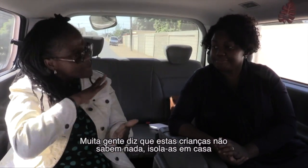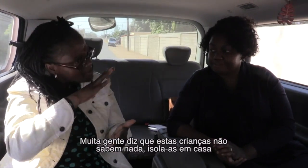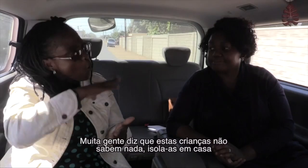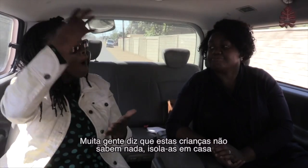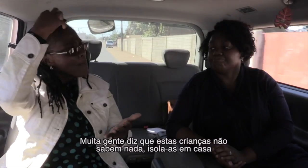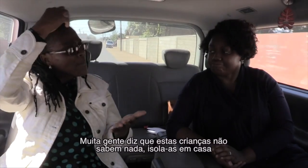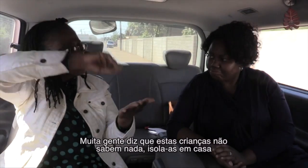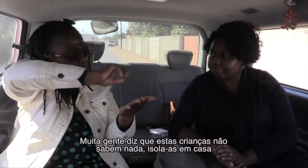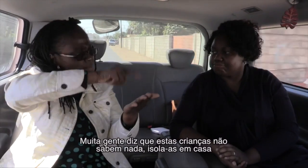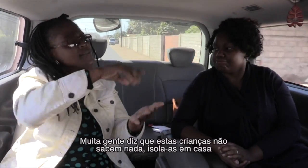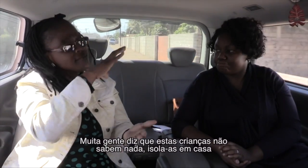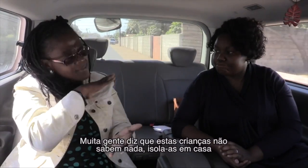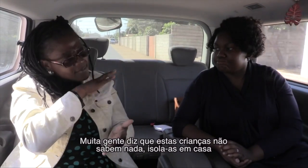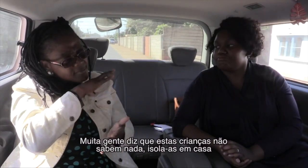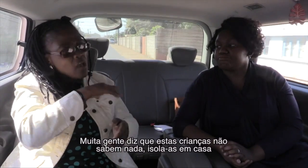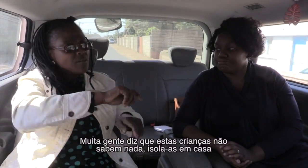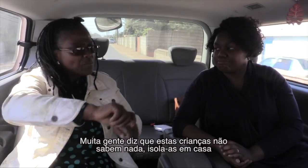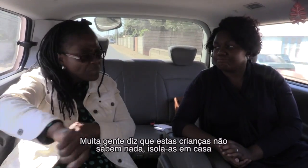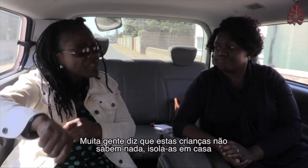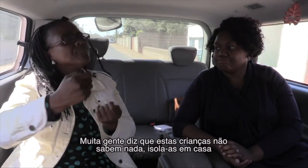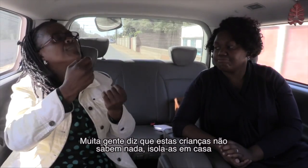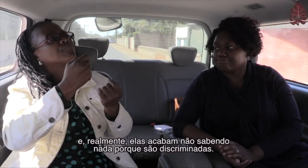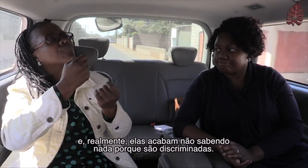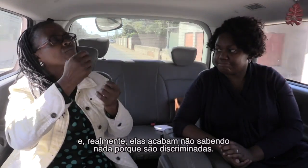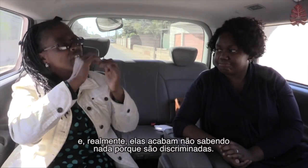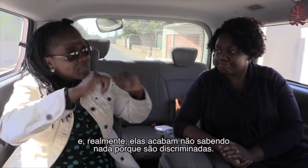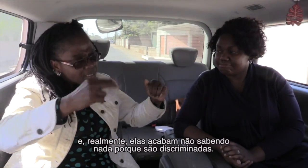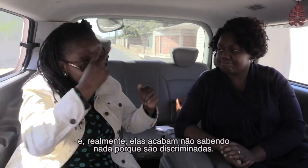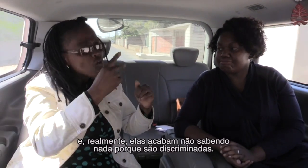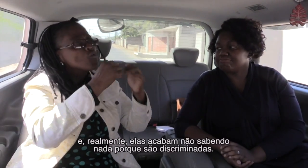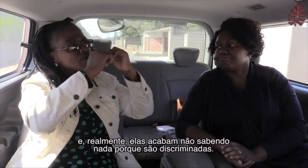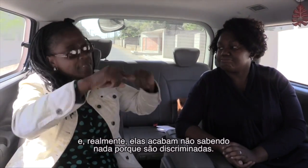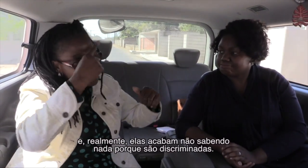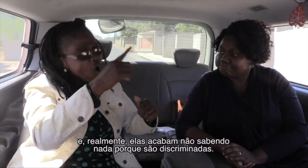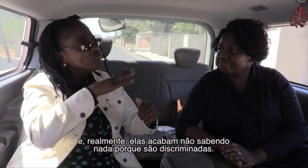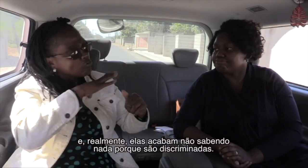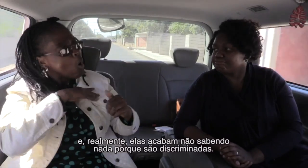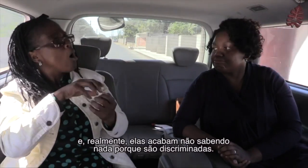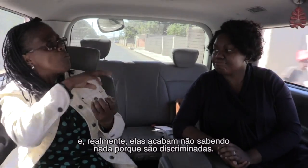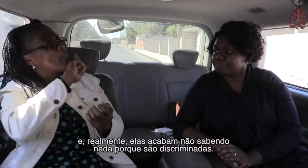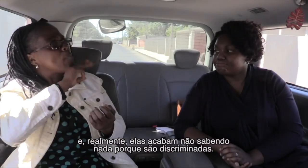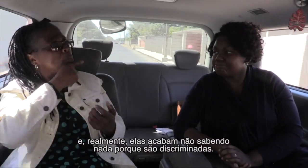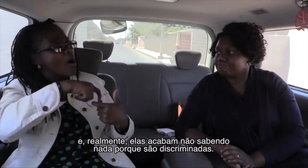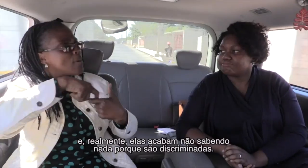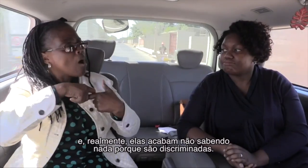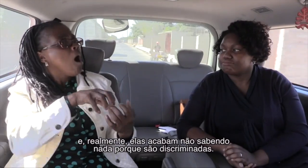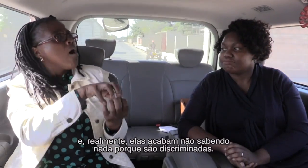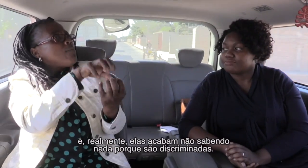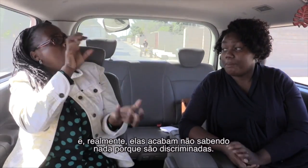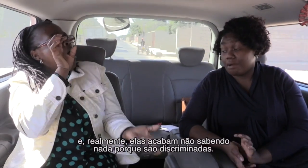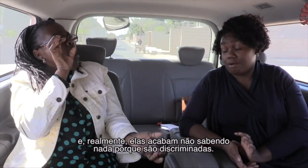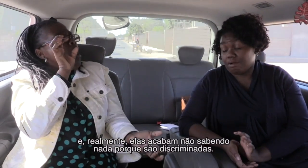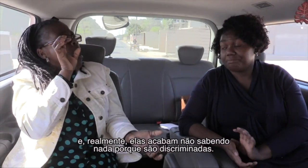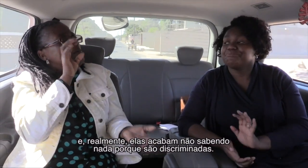nada e exola-nas em suas casas e realmente elas acabam não sabendo nada, porque são